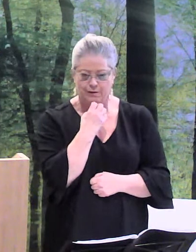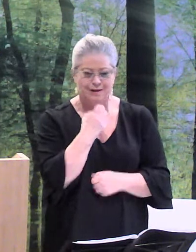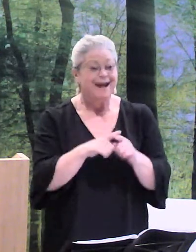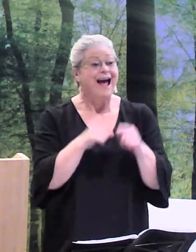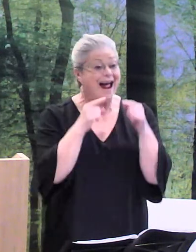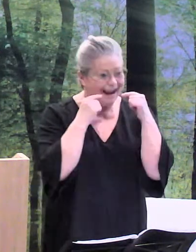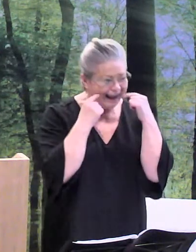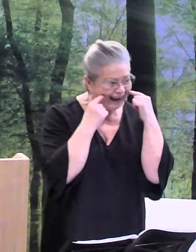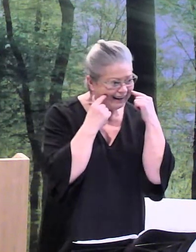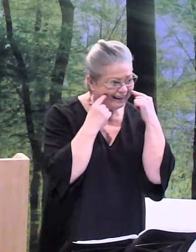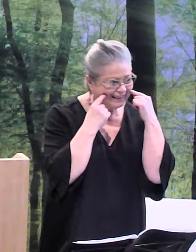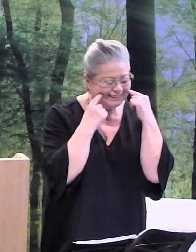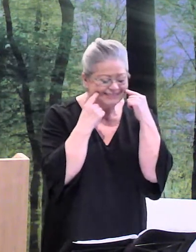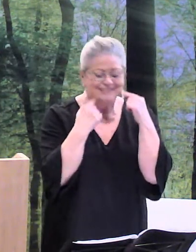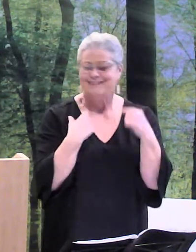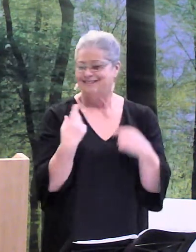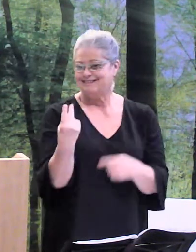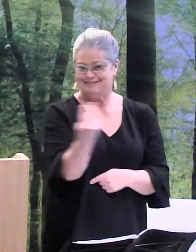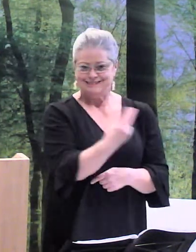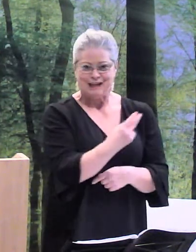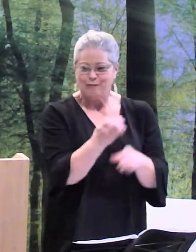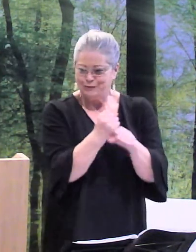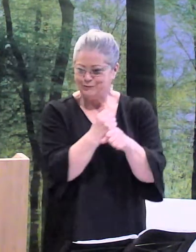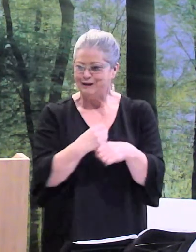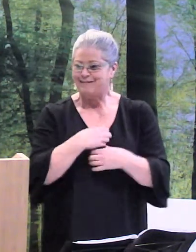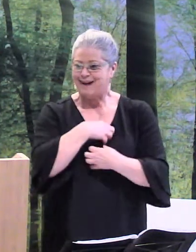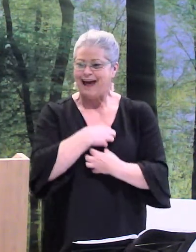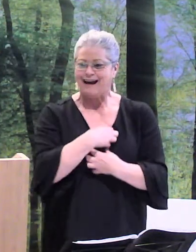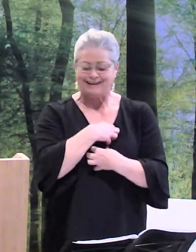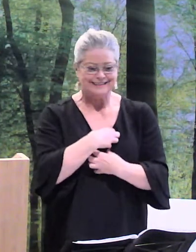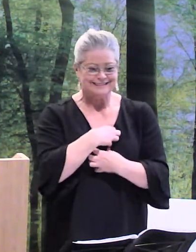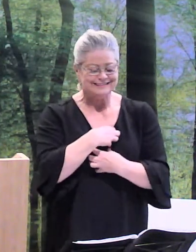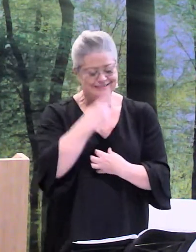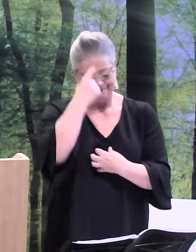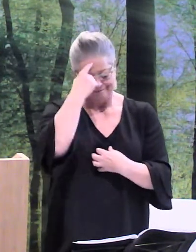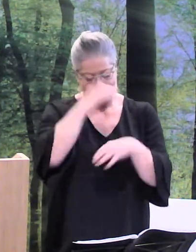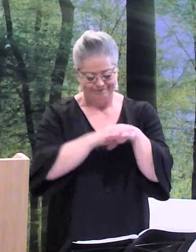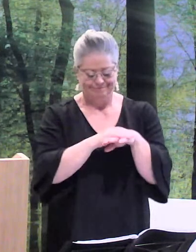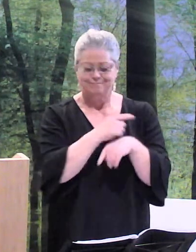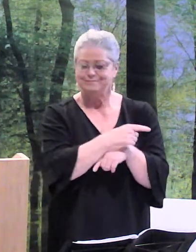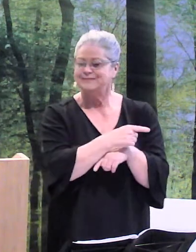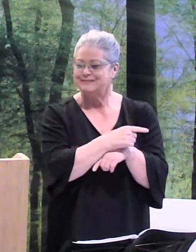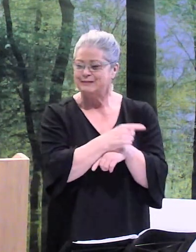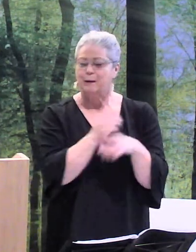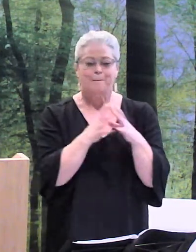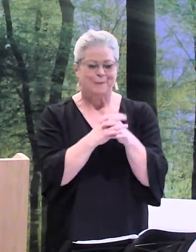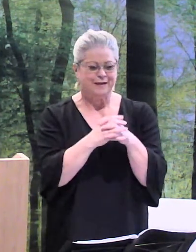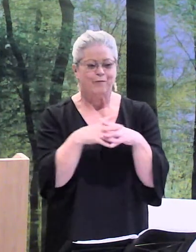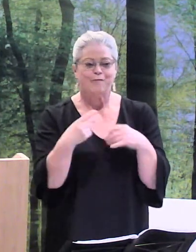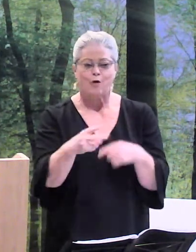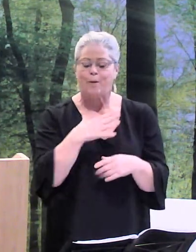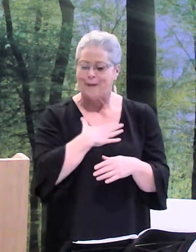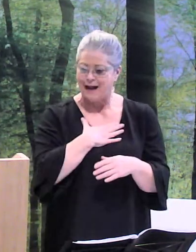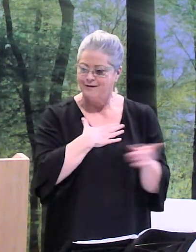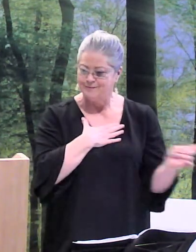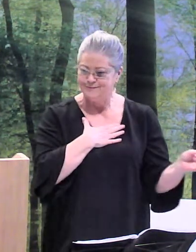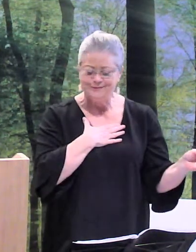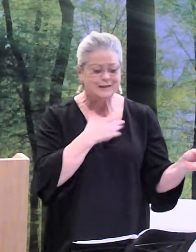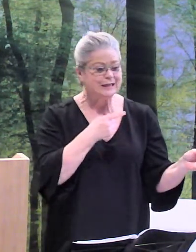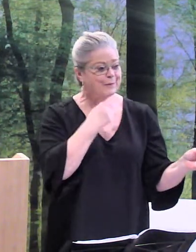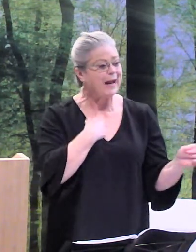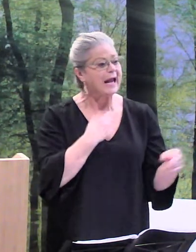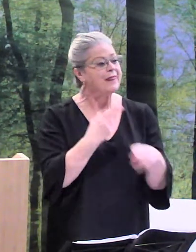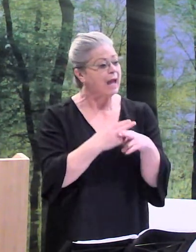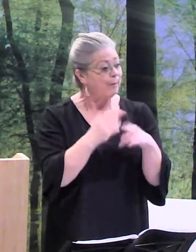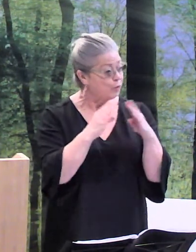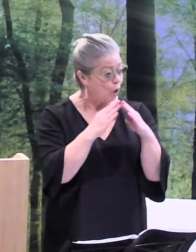En lach om wat ons samen heeft doen lachen. Denk aan mij, bid voor mij. Spreek mijn naam